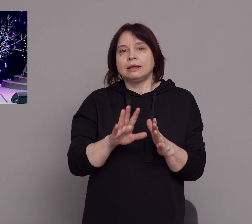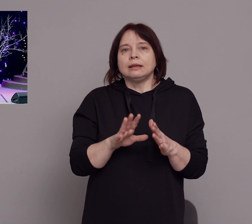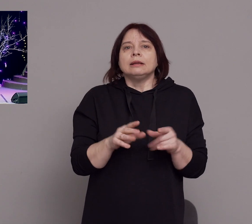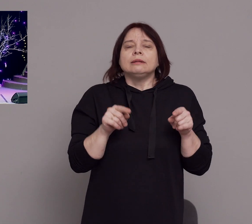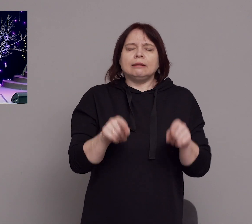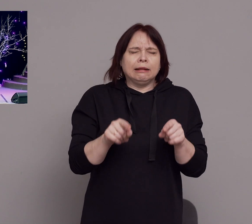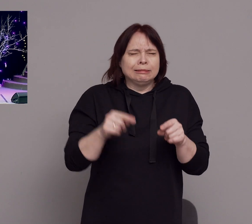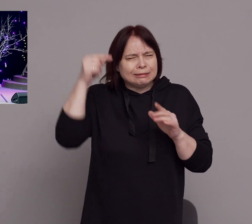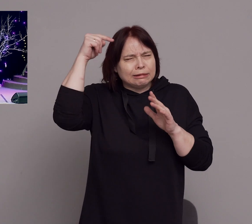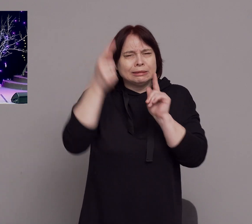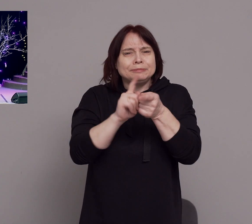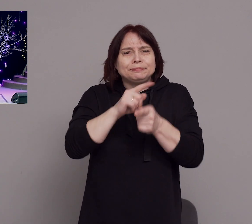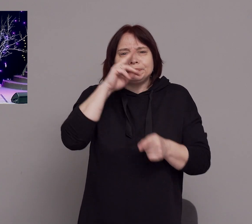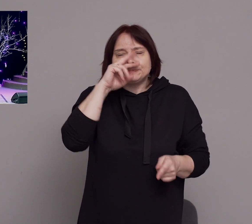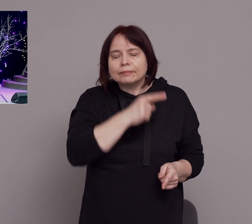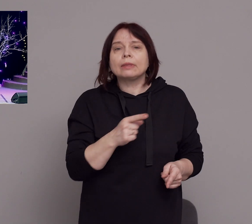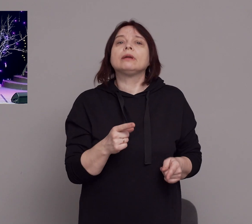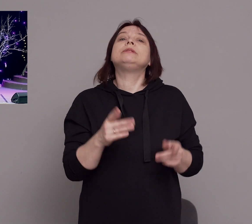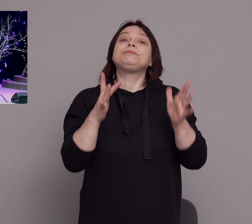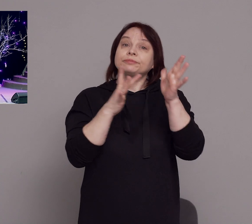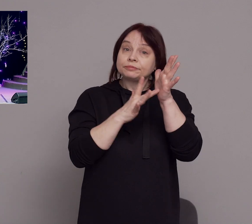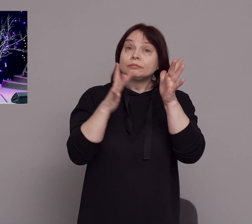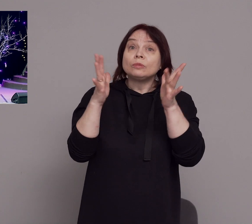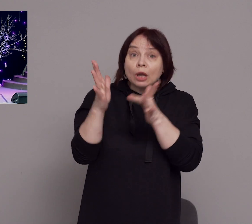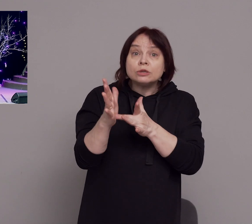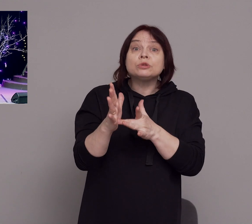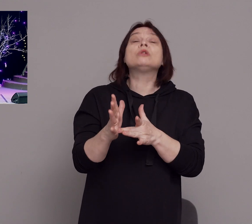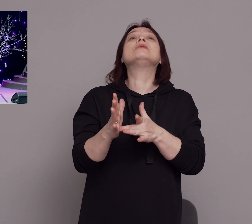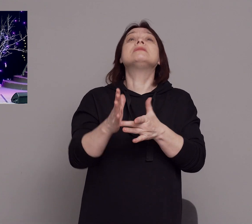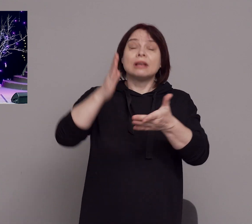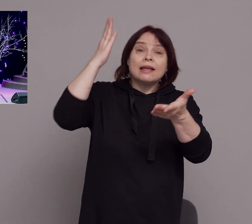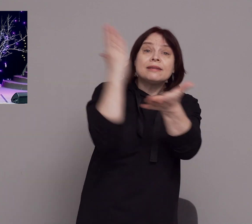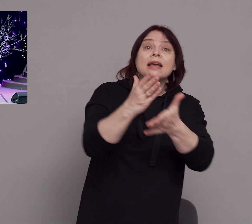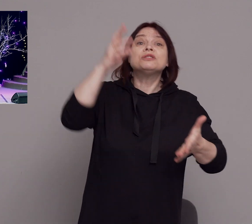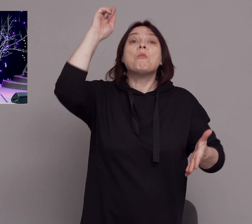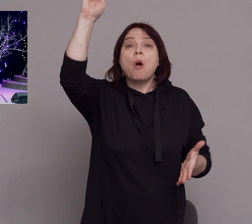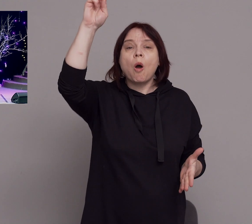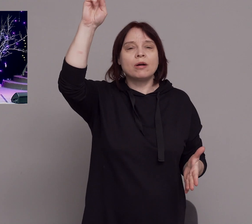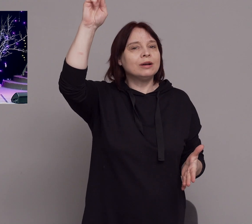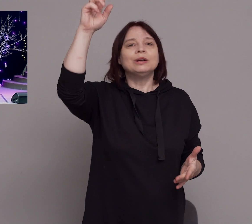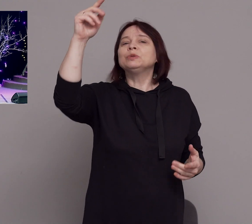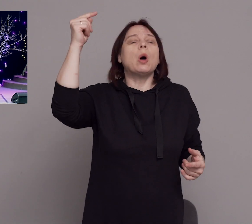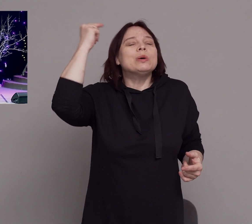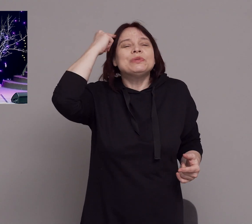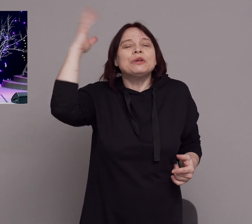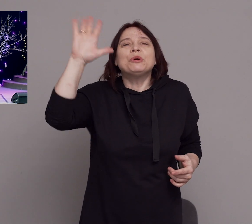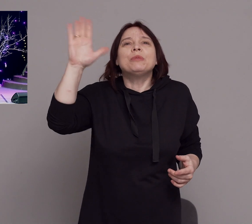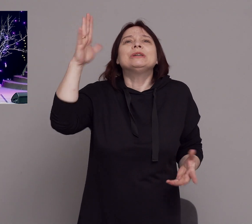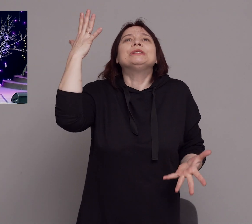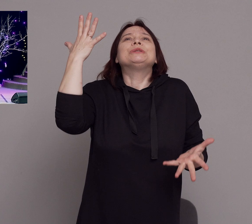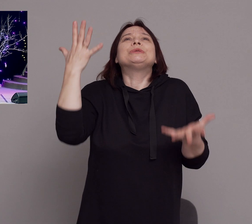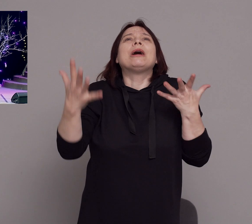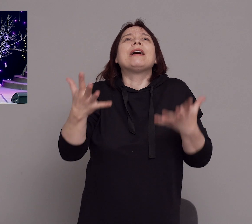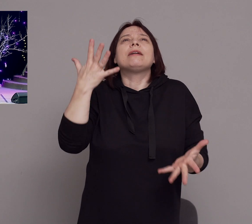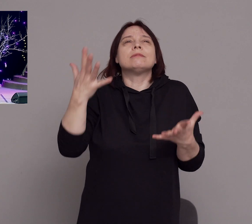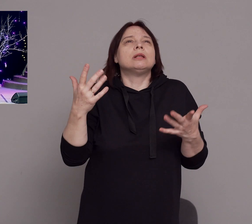любой ценой. То есть Иисус, будучи по сути Богом, будучи Богом, он не считал это тем, за что нужно